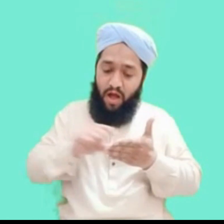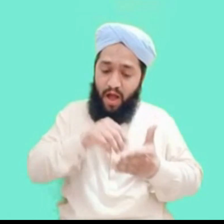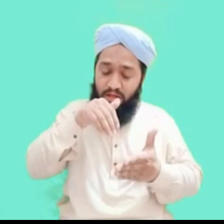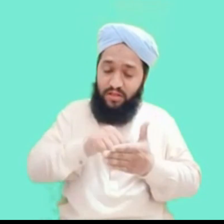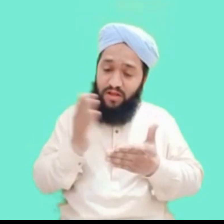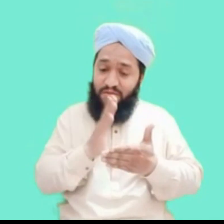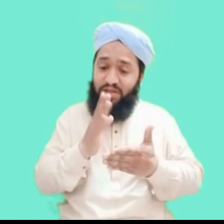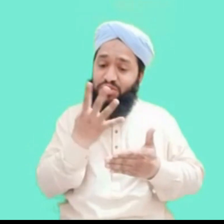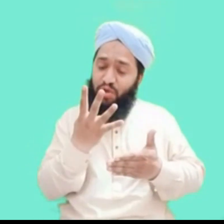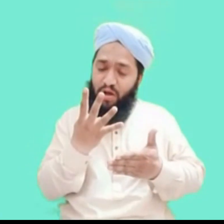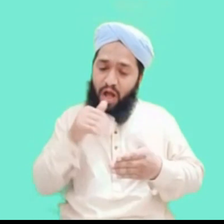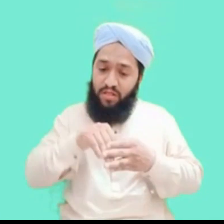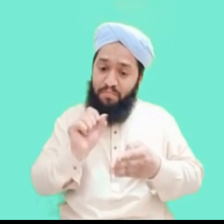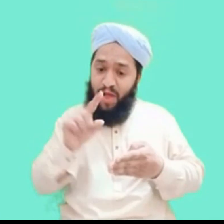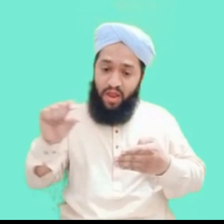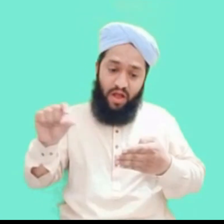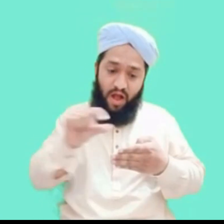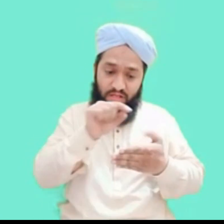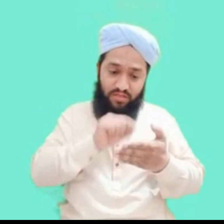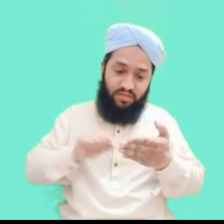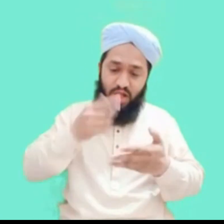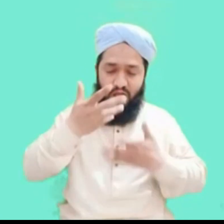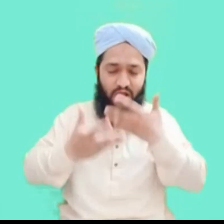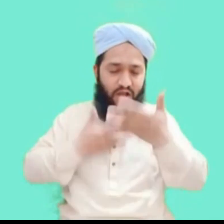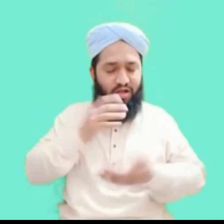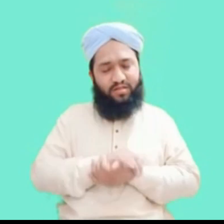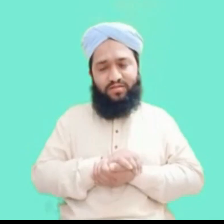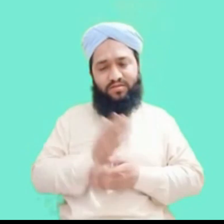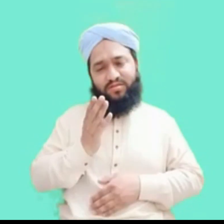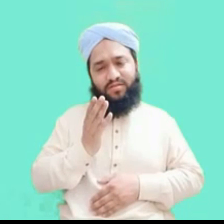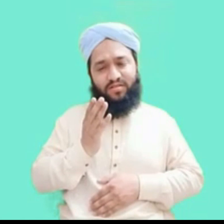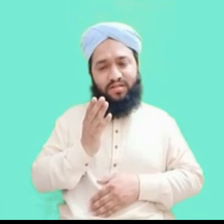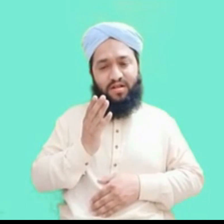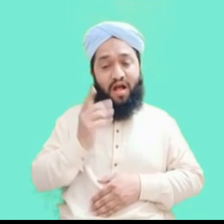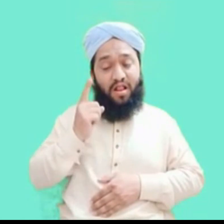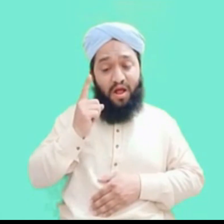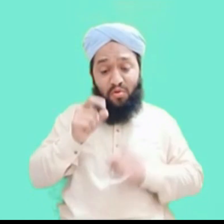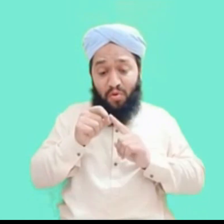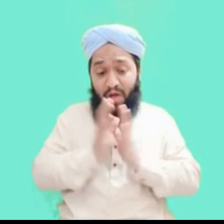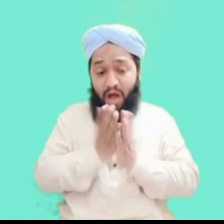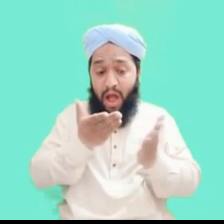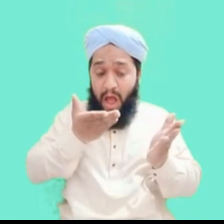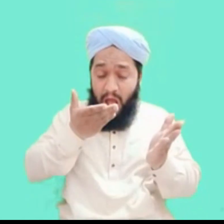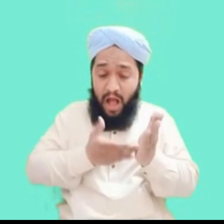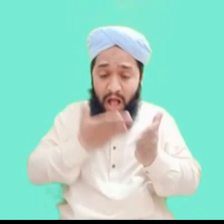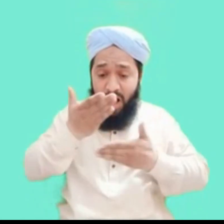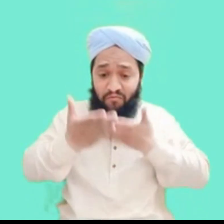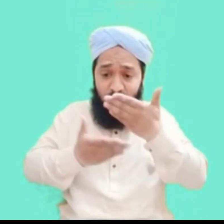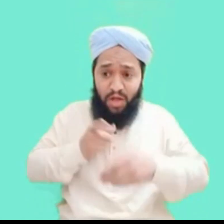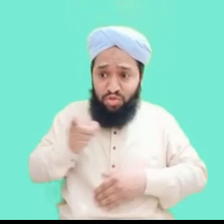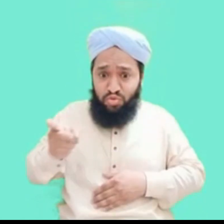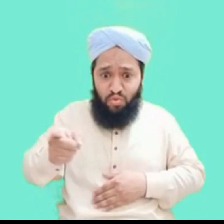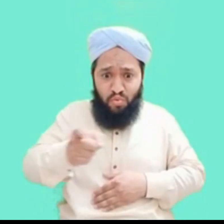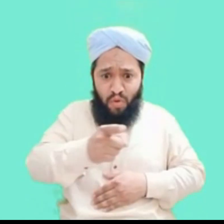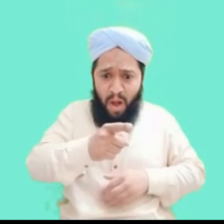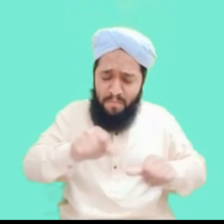کی پہلی آیت پڑھی۔ ناظرین ذرا غور سے سنیے گا، ہمارا رب عز و جل قرآن مجید میں کیا ارشاد فرماتا ہے؟ تم ہرگز بھلائی